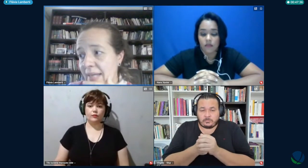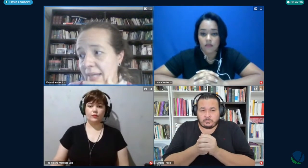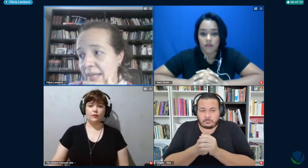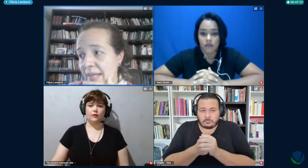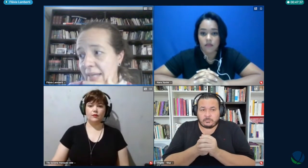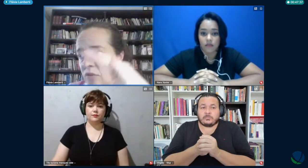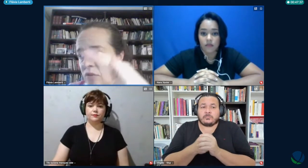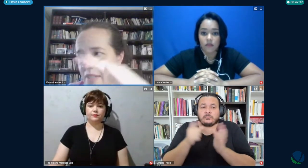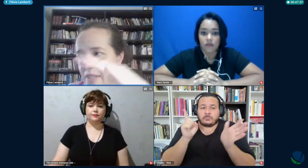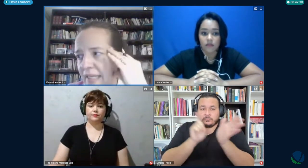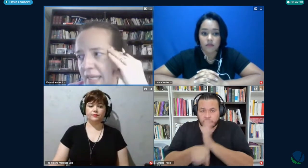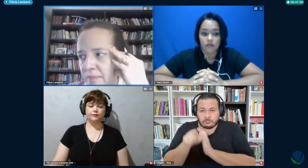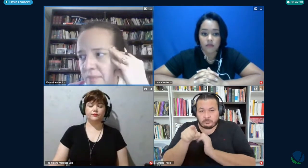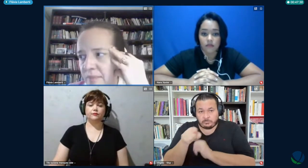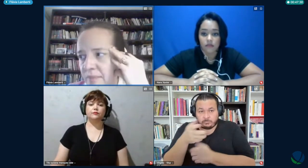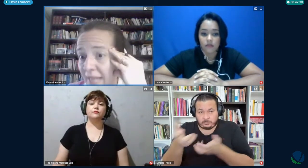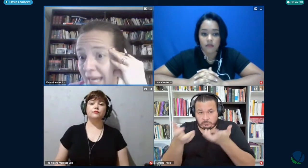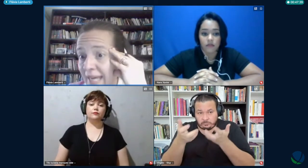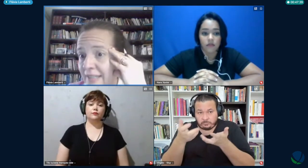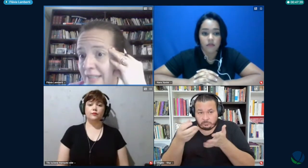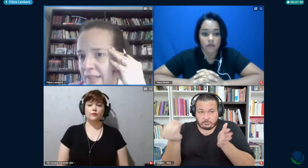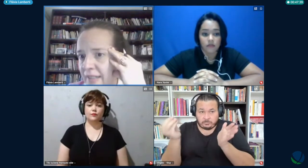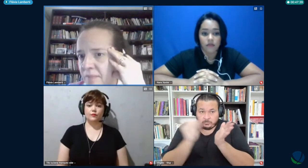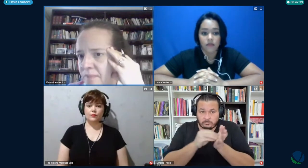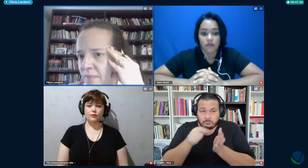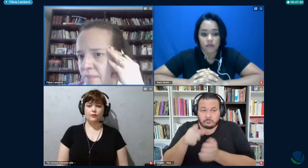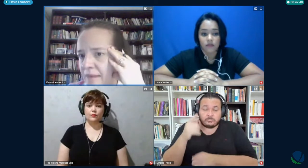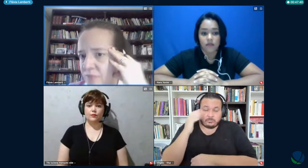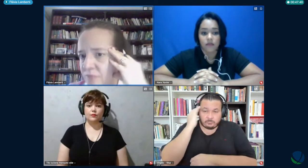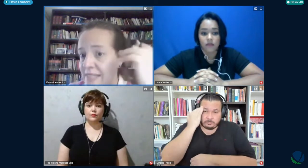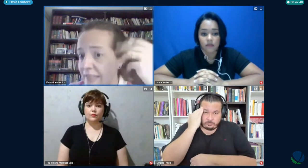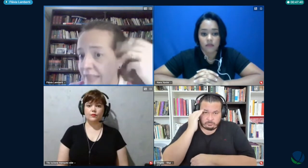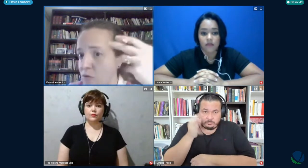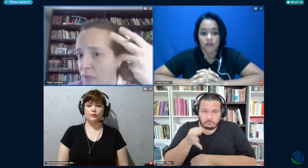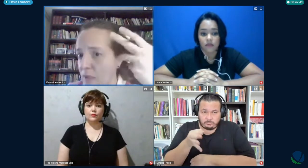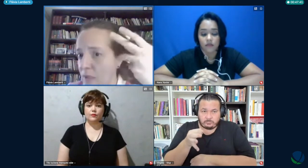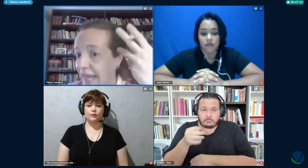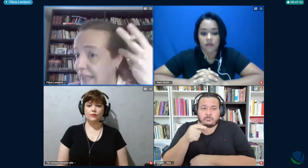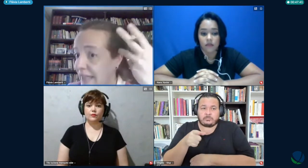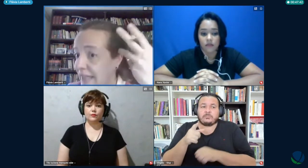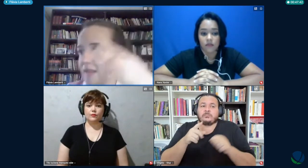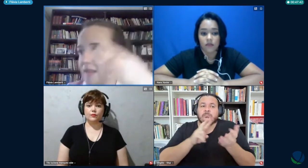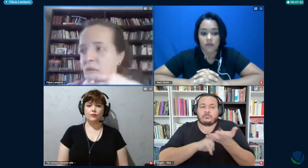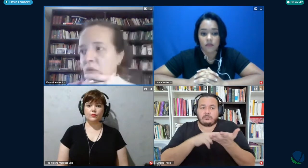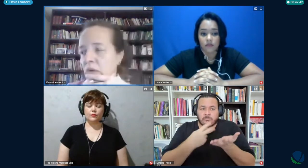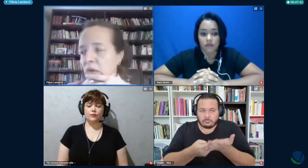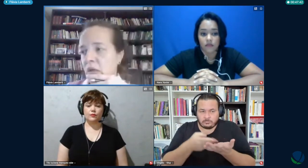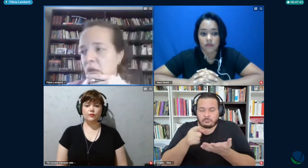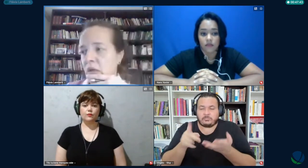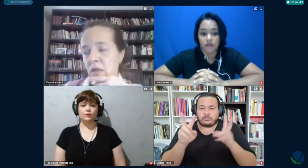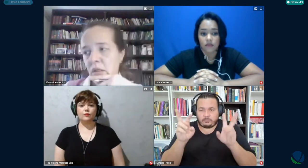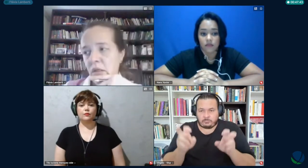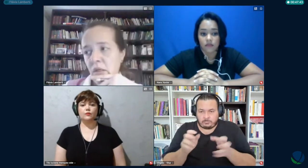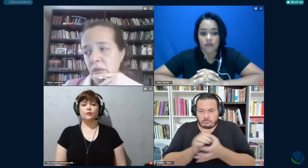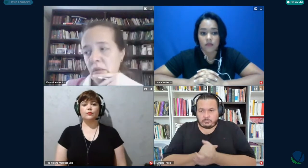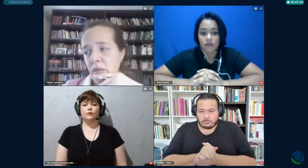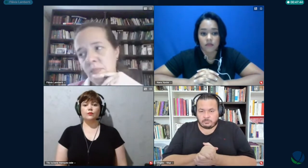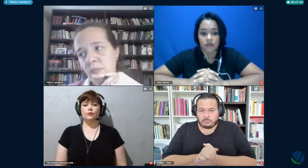a questão que você quer que ele compreenda, né? Para fazer a tradução daquela questão.